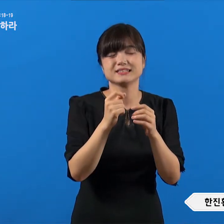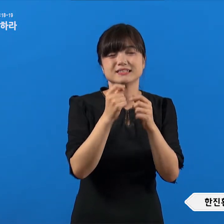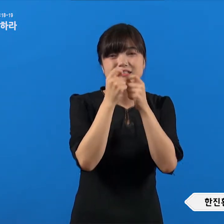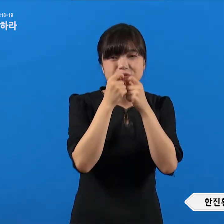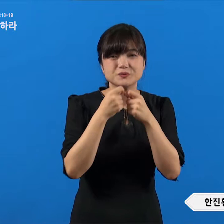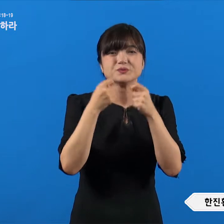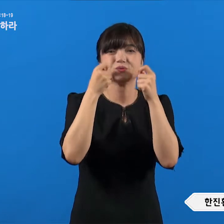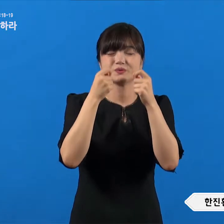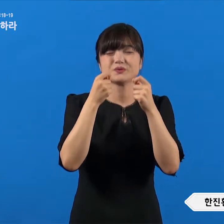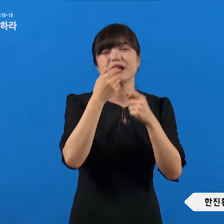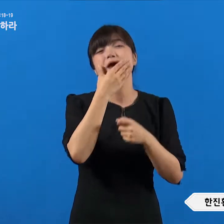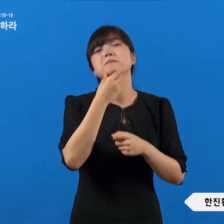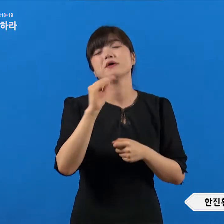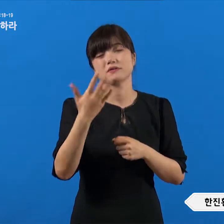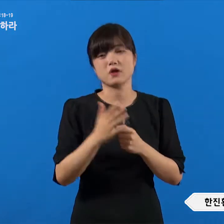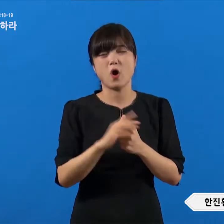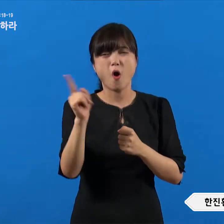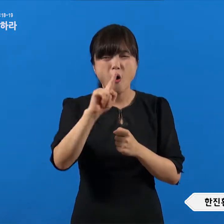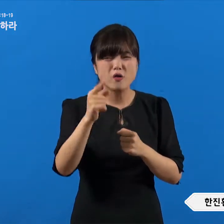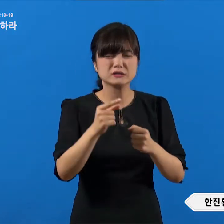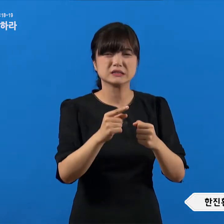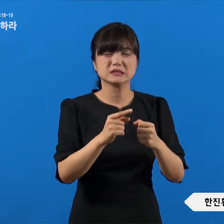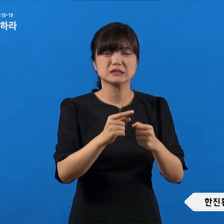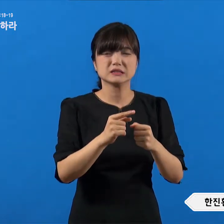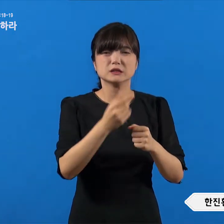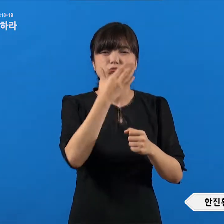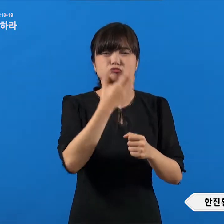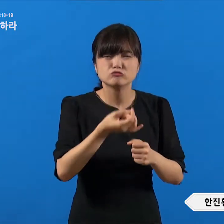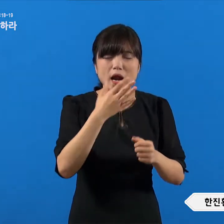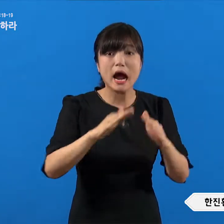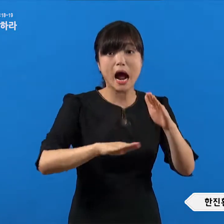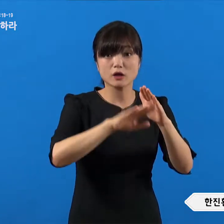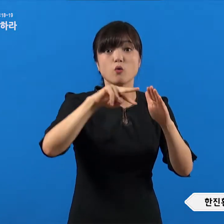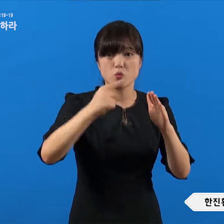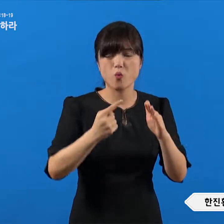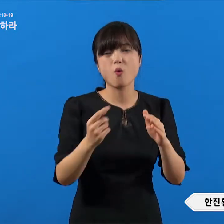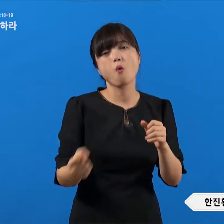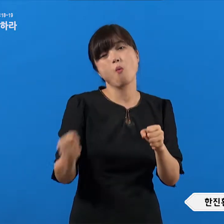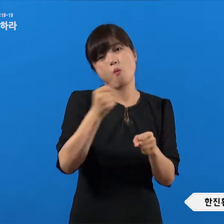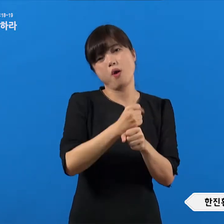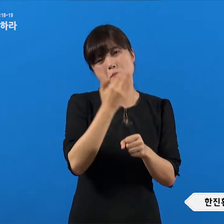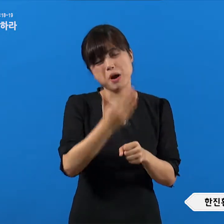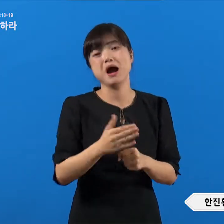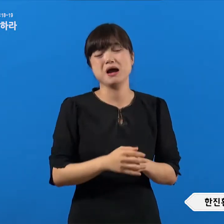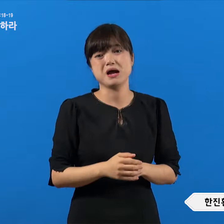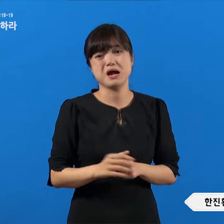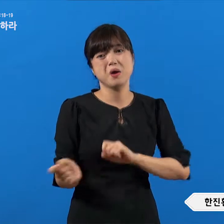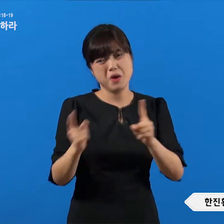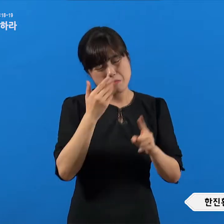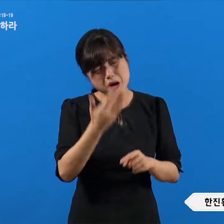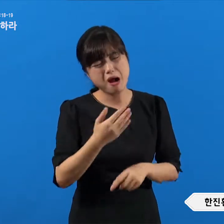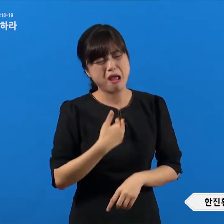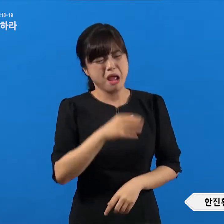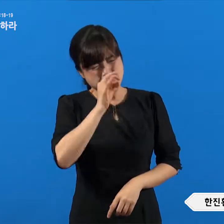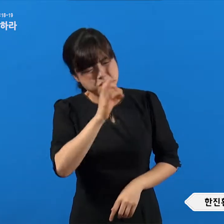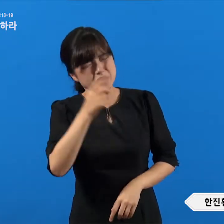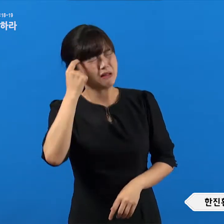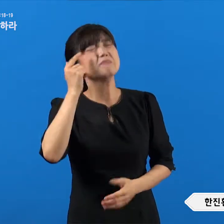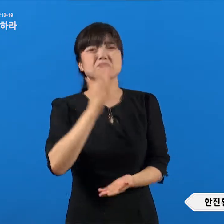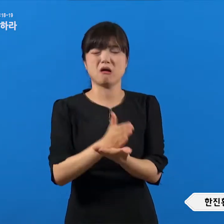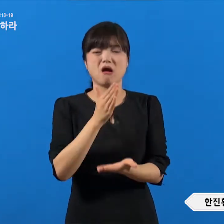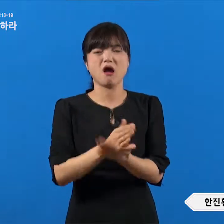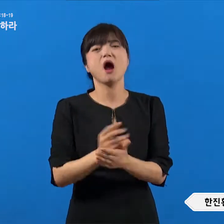여러분, 어떤 깨어진 가정이라도 회복될 수 있습니다. 우리는 불가능하다.